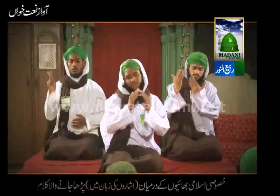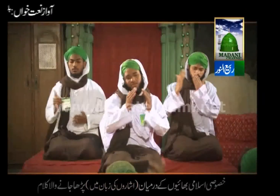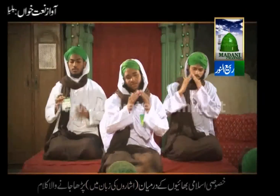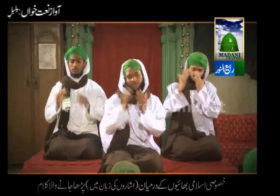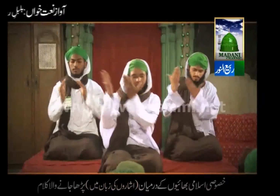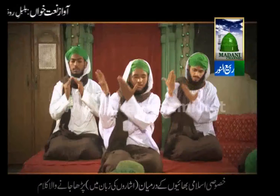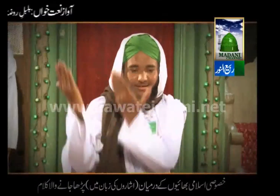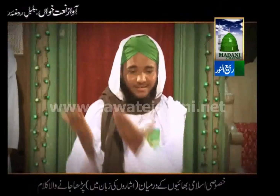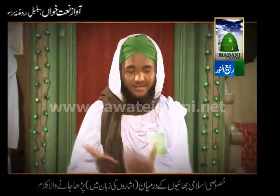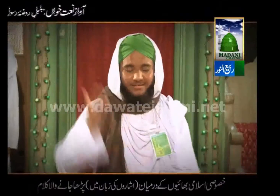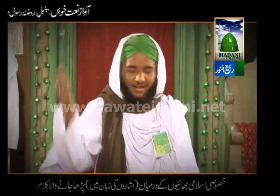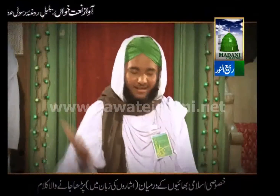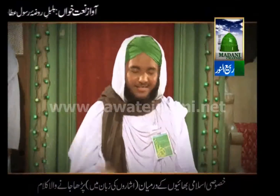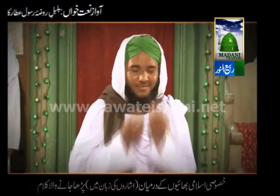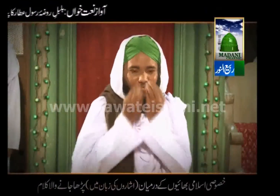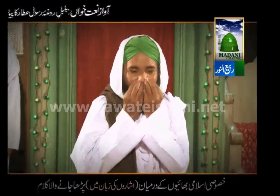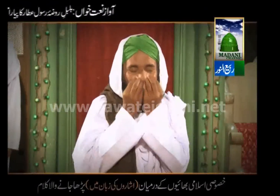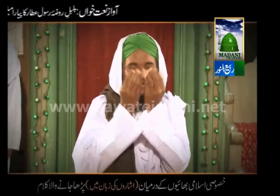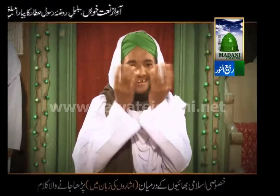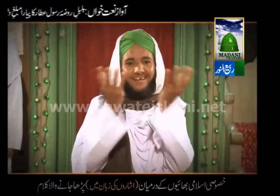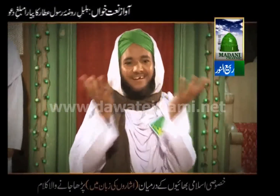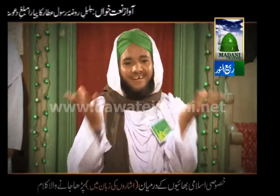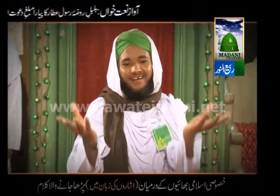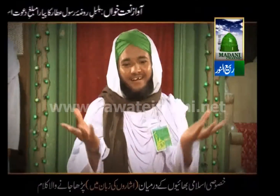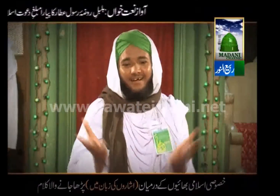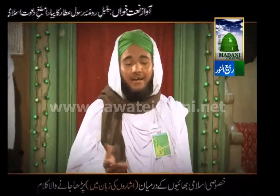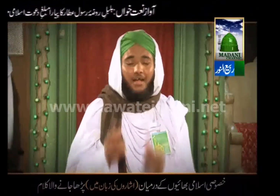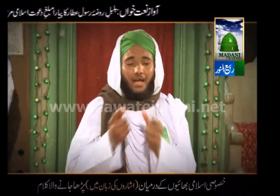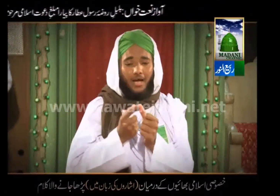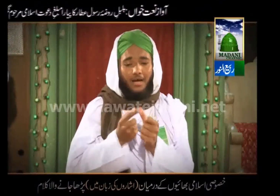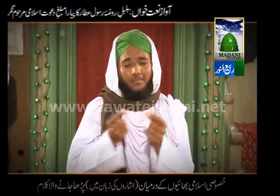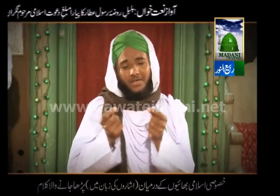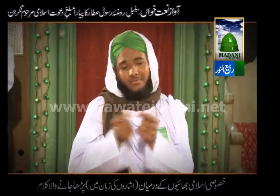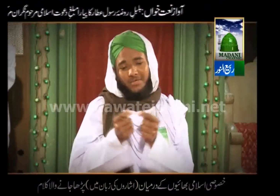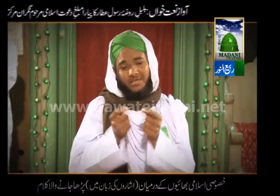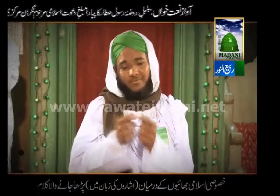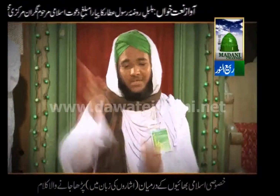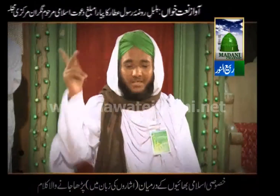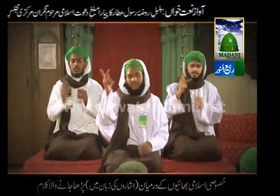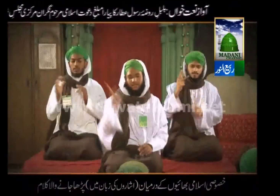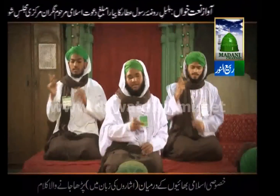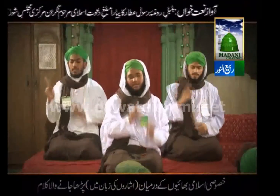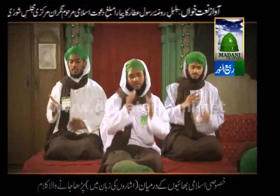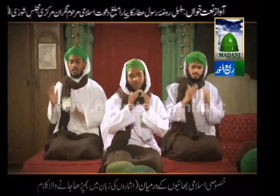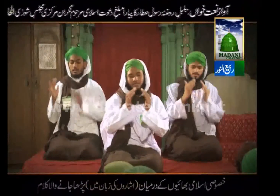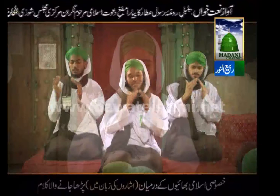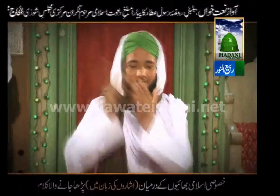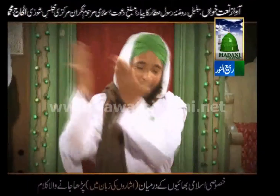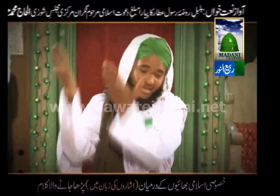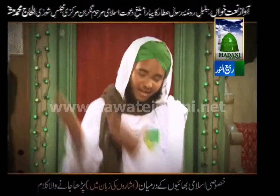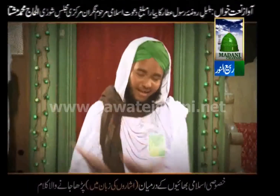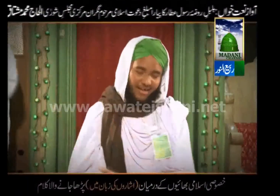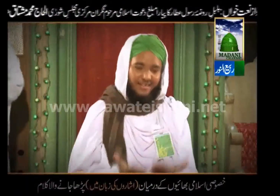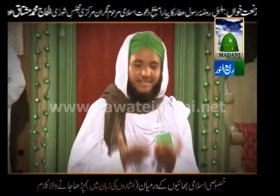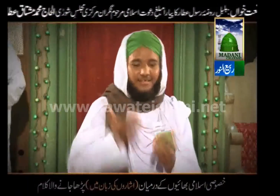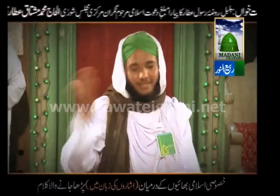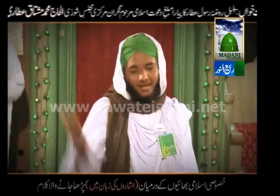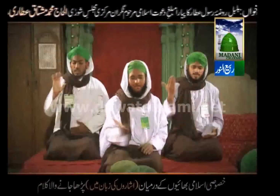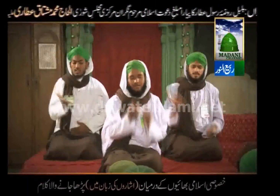گلشن میں آئی ہے تازہ بہار آمینہ بی بی کے گلشن میں آئی ہے